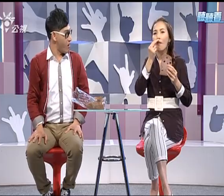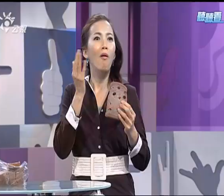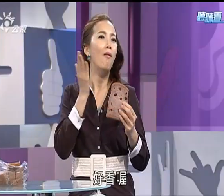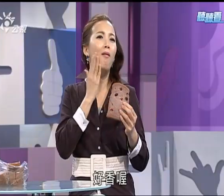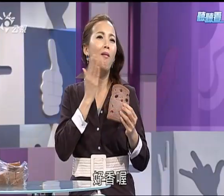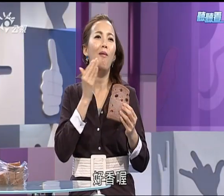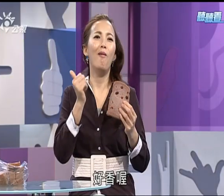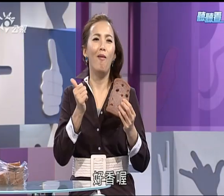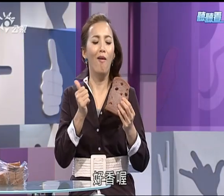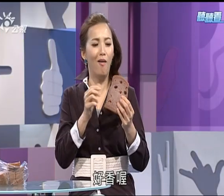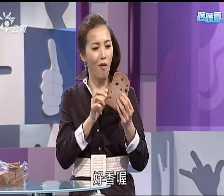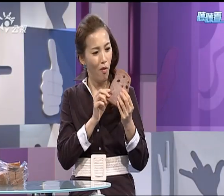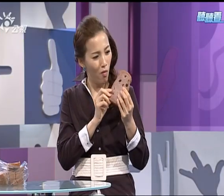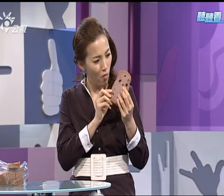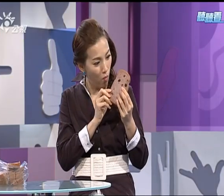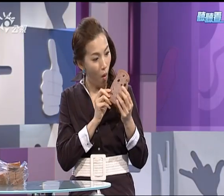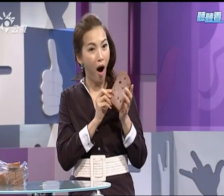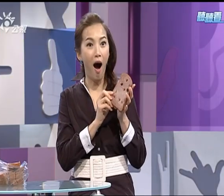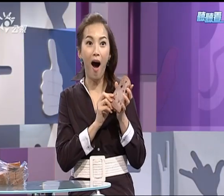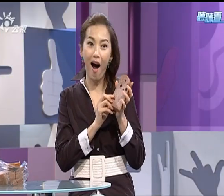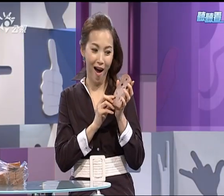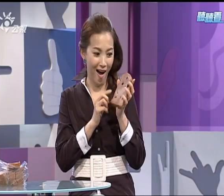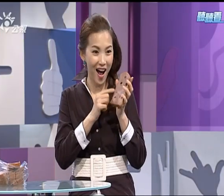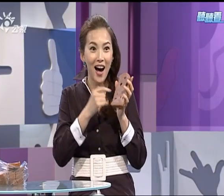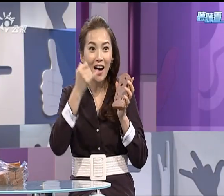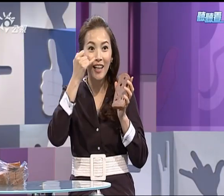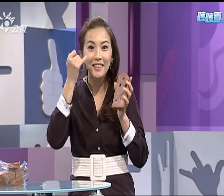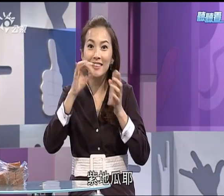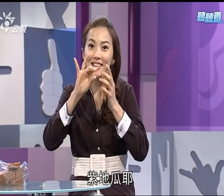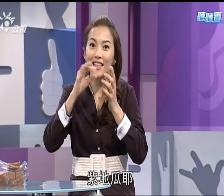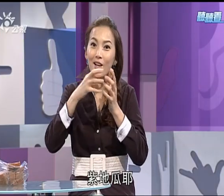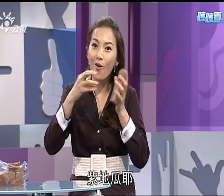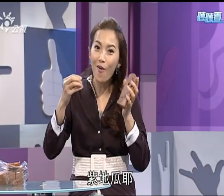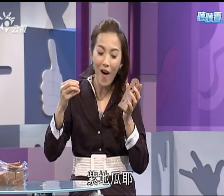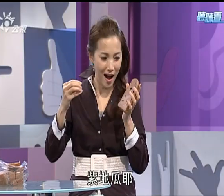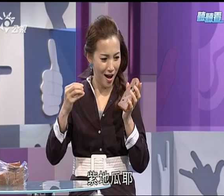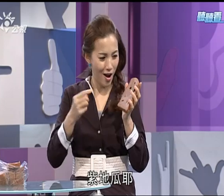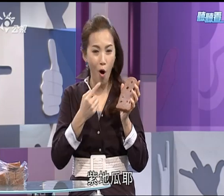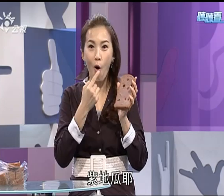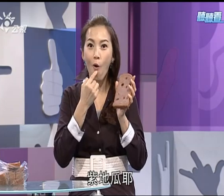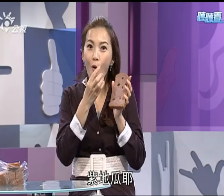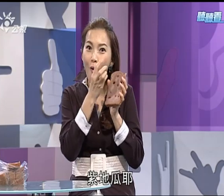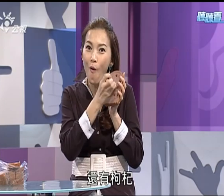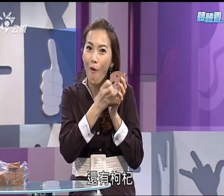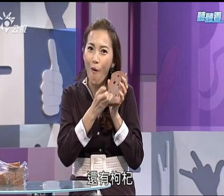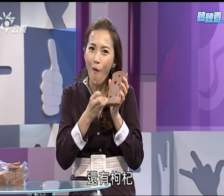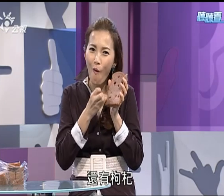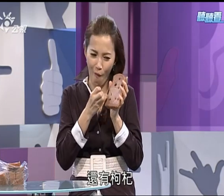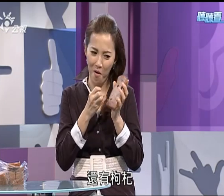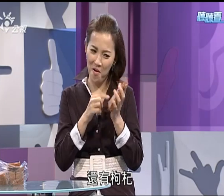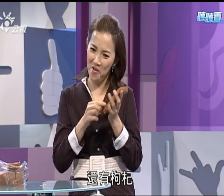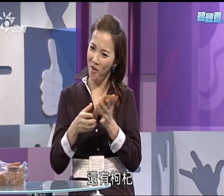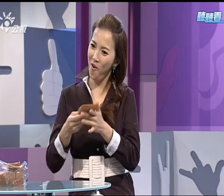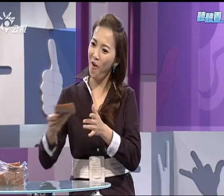好香哦！哎，紫地瓜哎，还有枸杞，